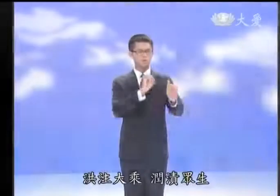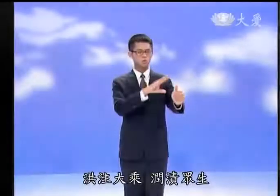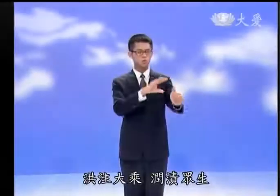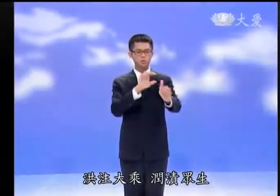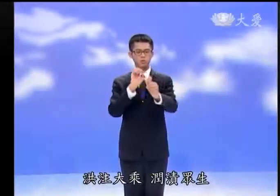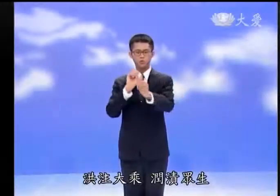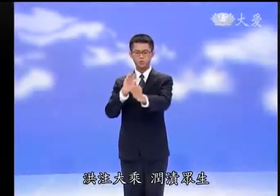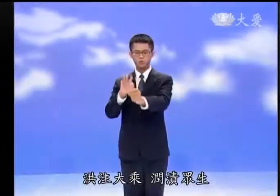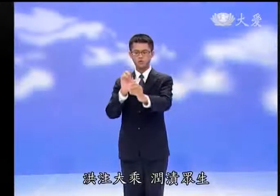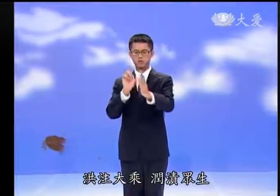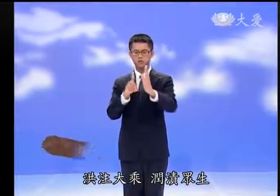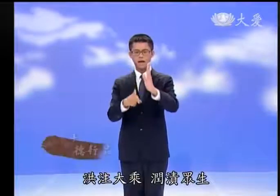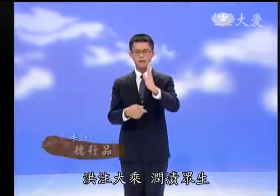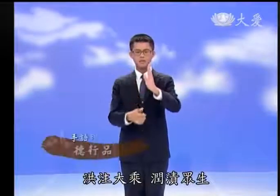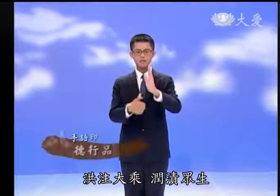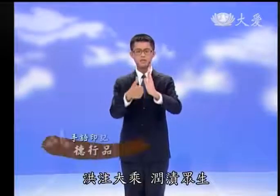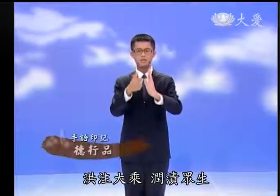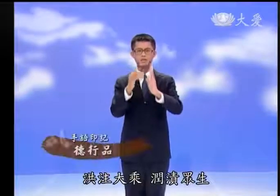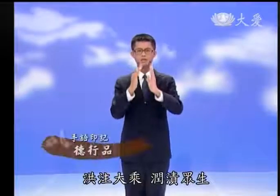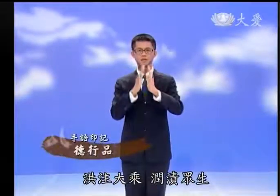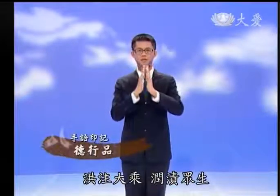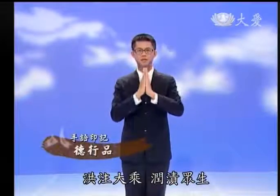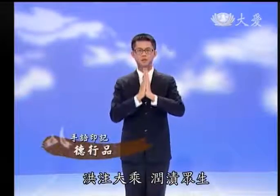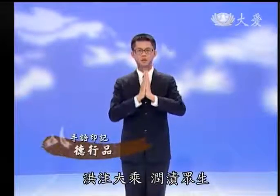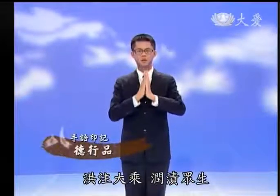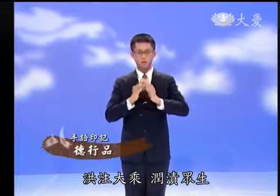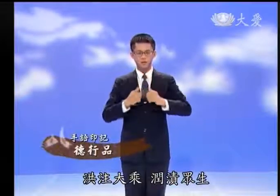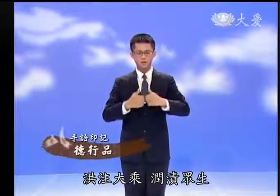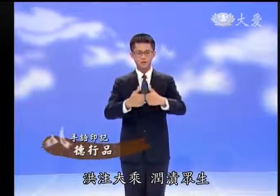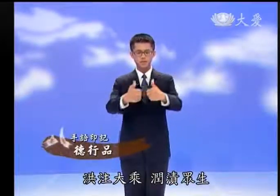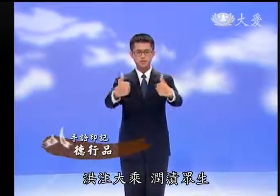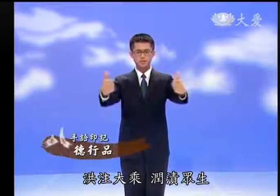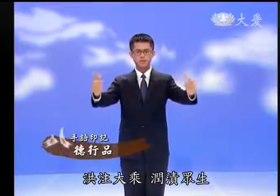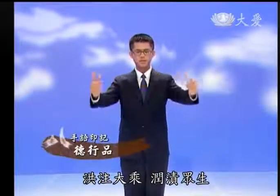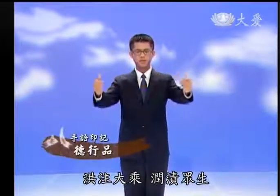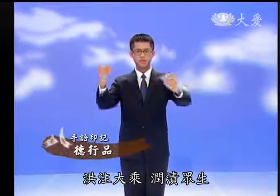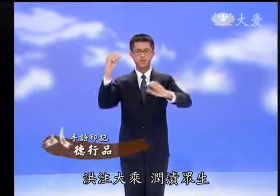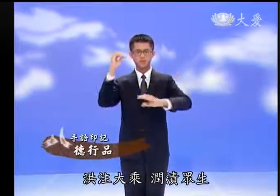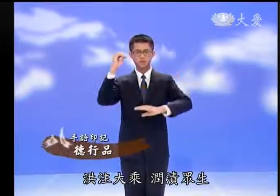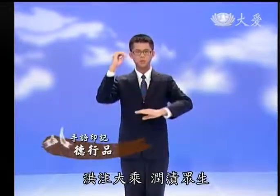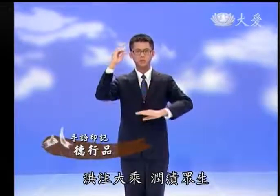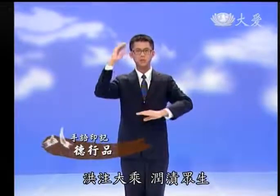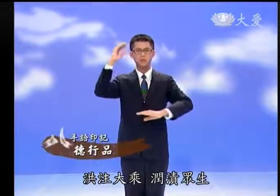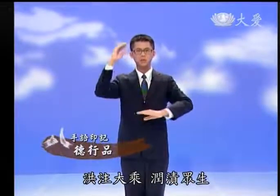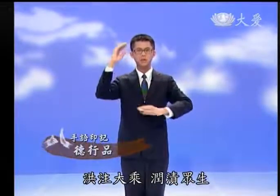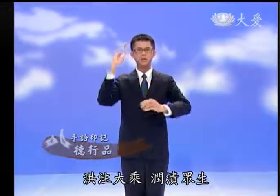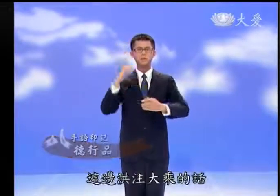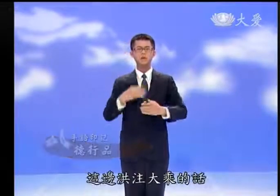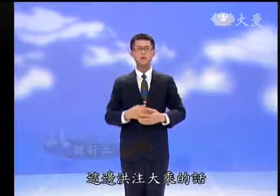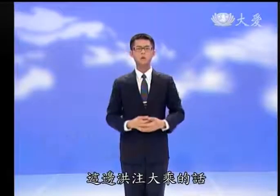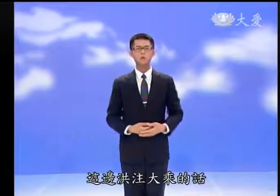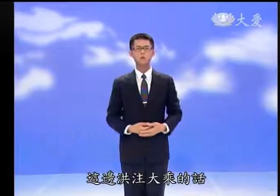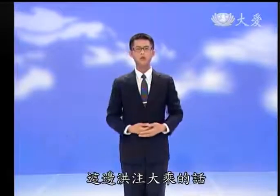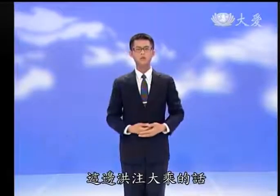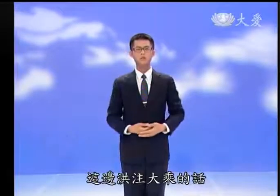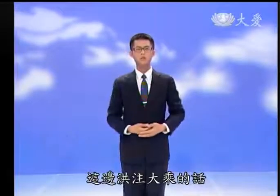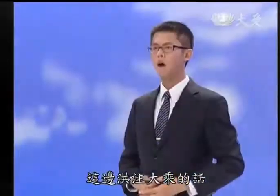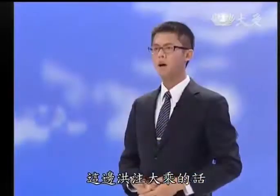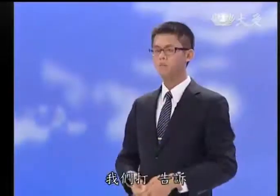红柱大圣润子众生，这边的红柱大圣的话，我们